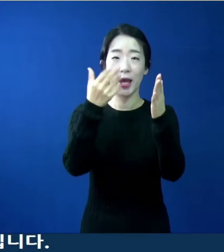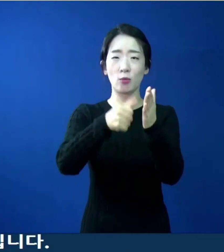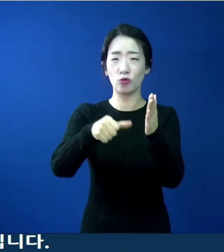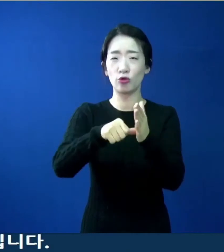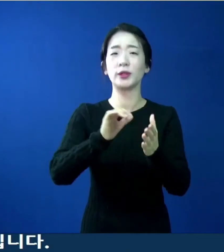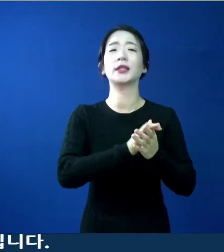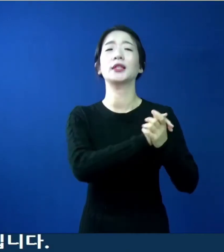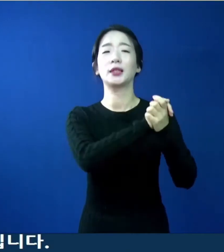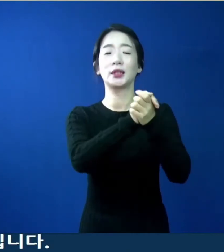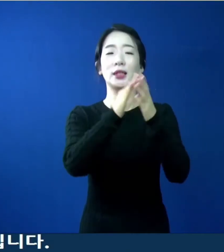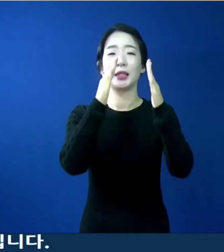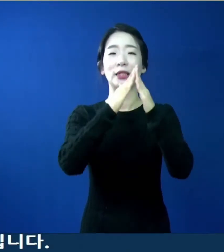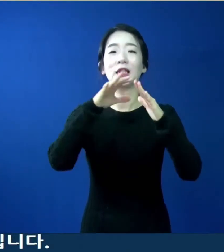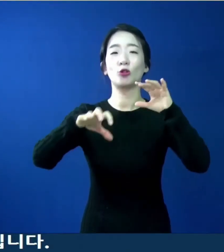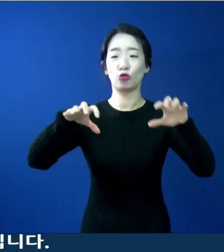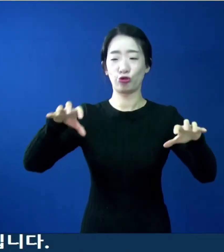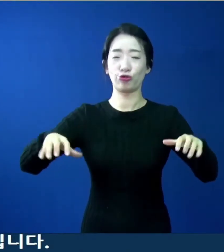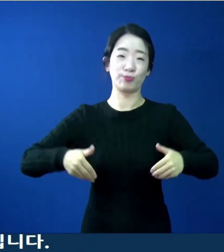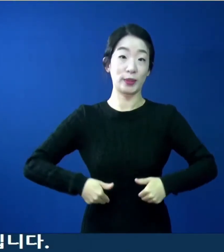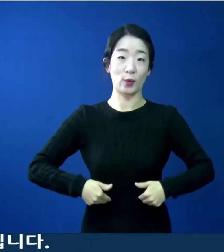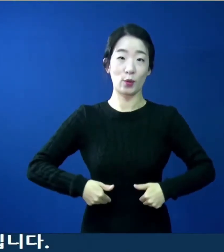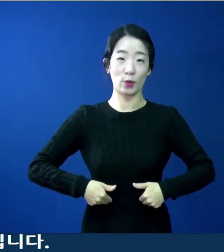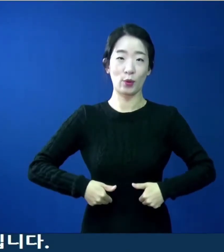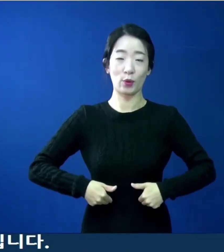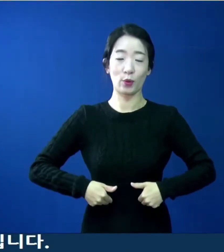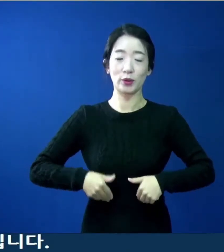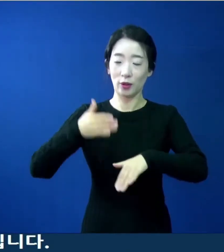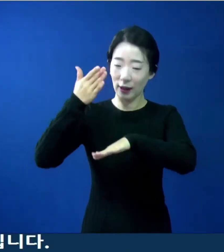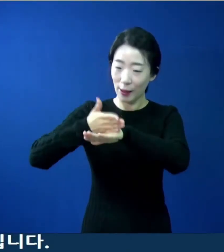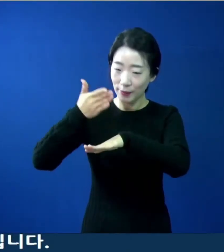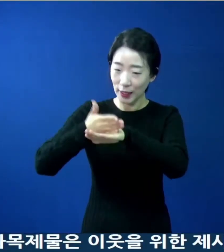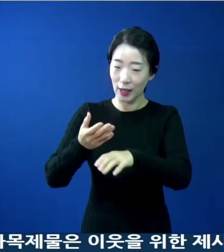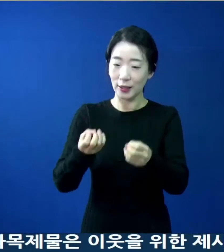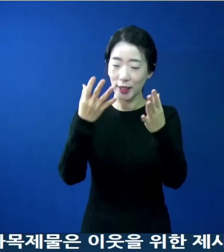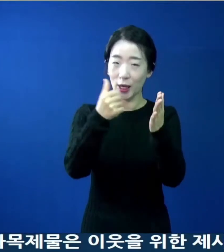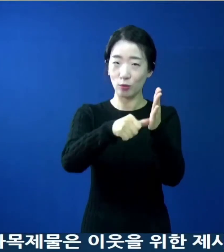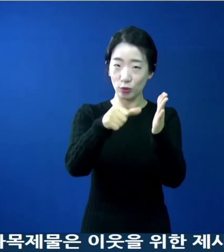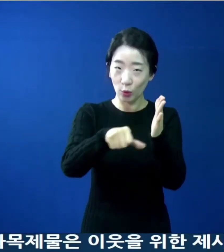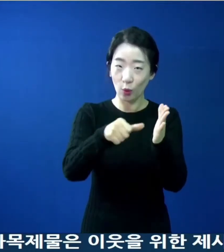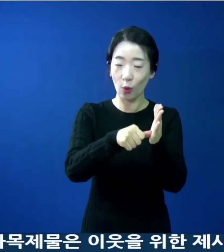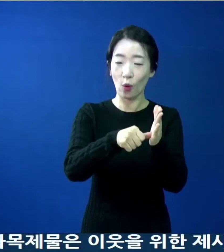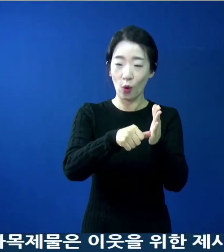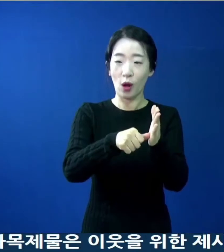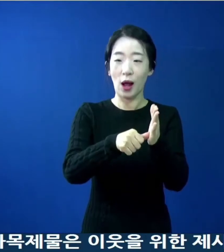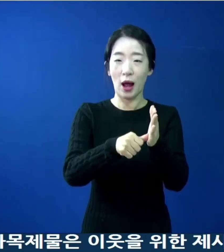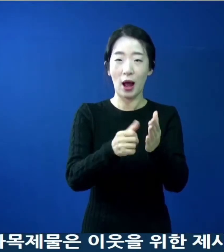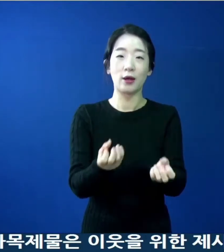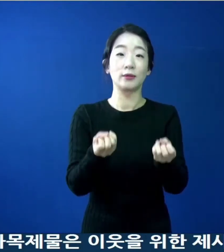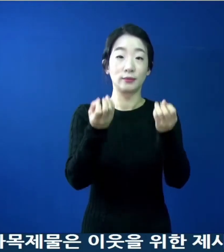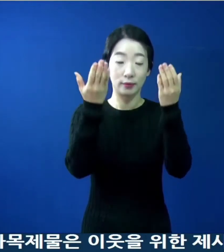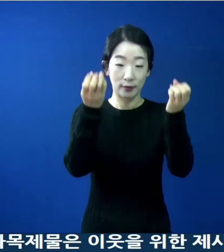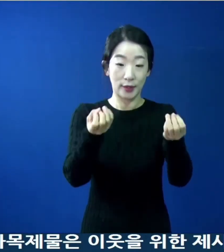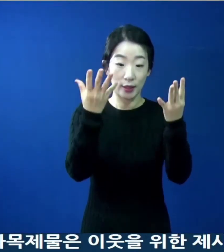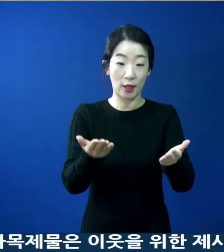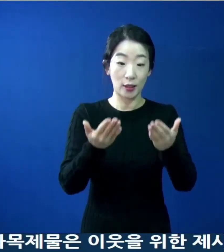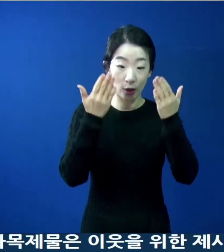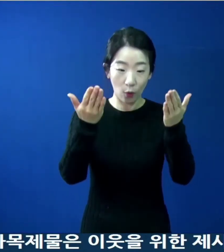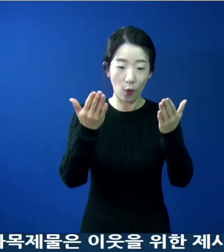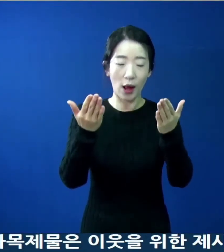제물이었죠. 따라서 우리의 감사 또한 이웃에게 퍼져나가고 이웃과 함께하는 감사가 되어야